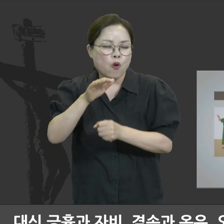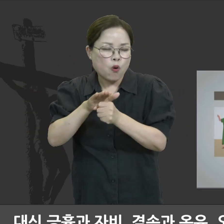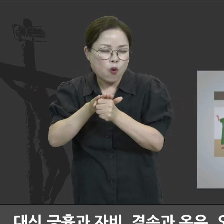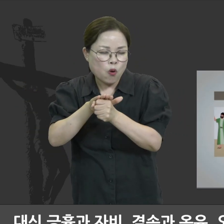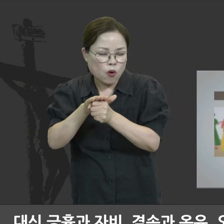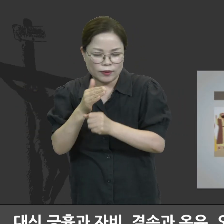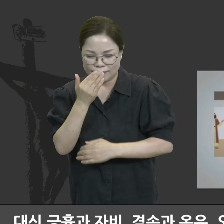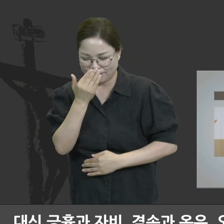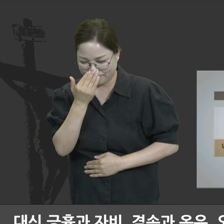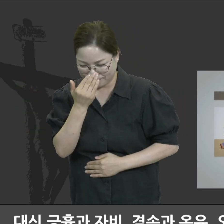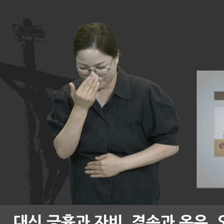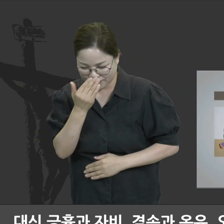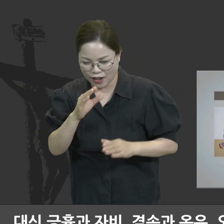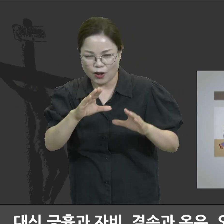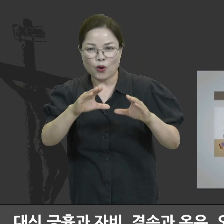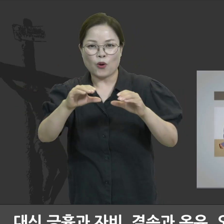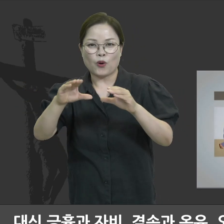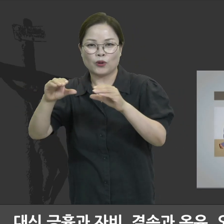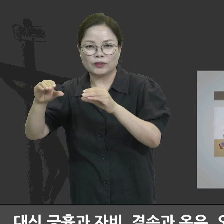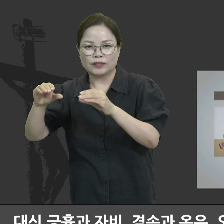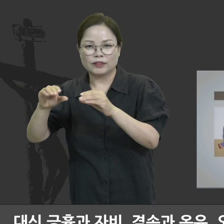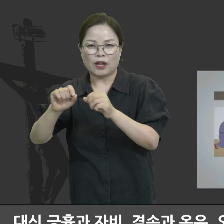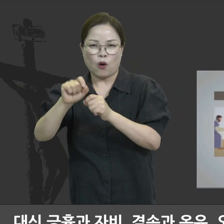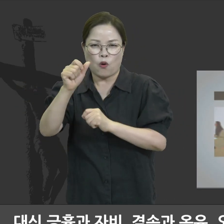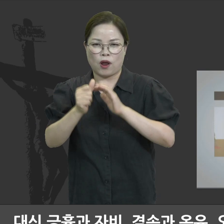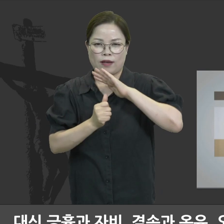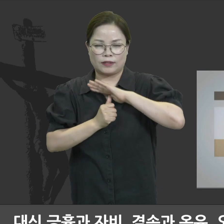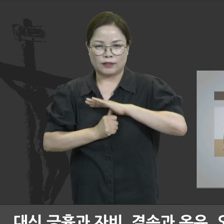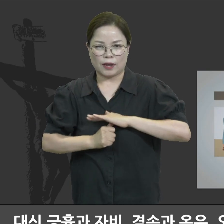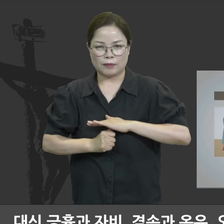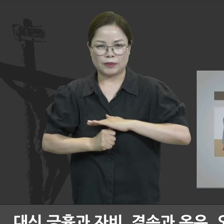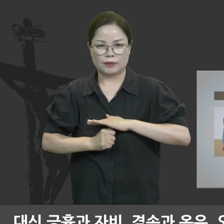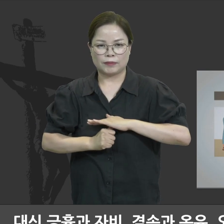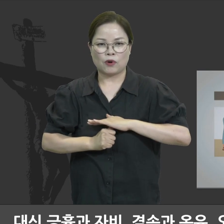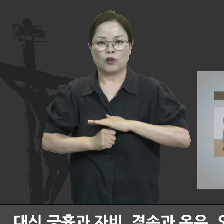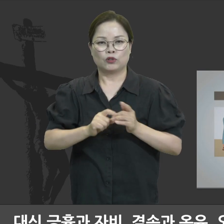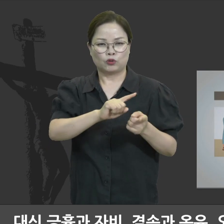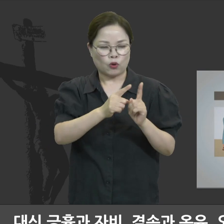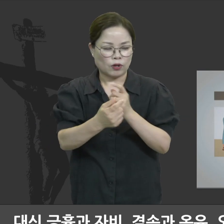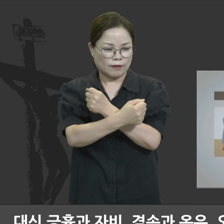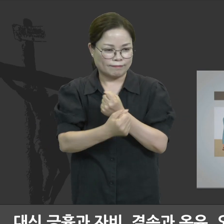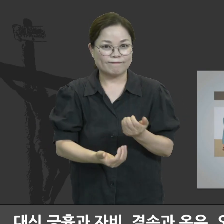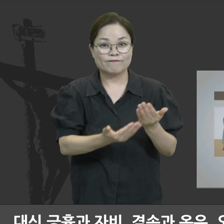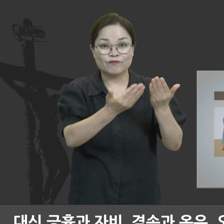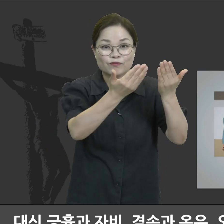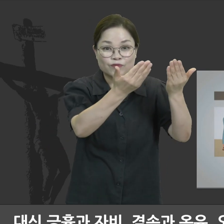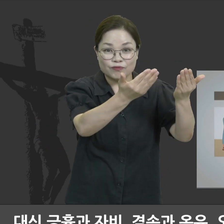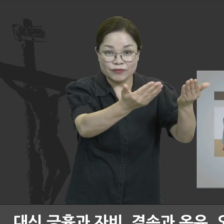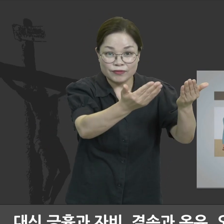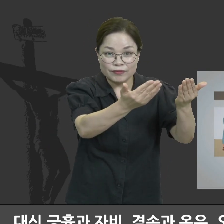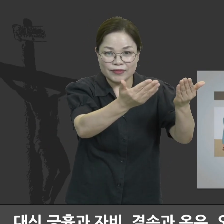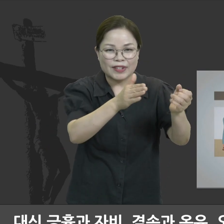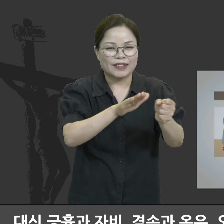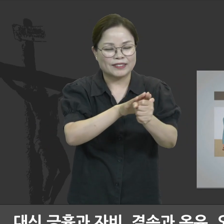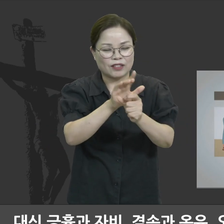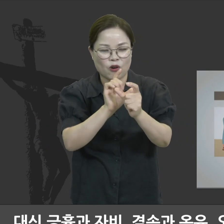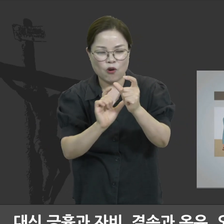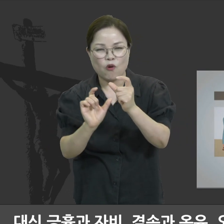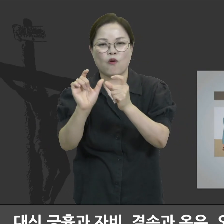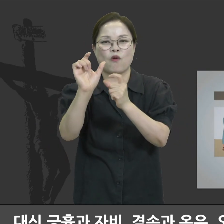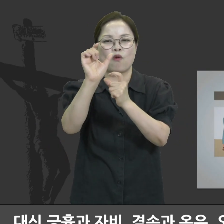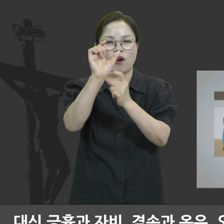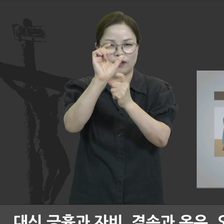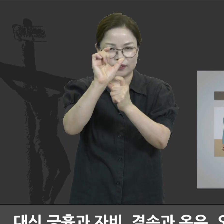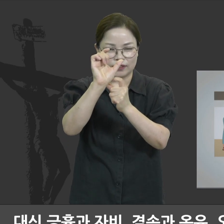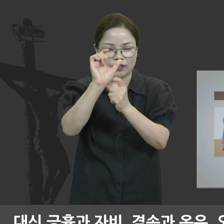자비, 겸손과 온유, 오래 참음으로 옷 입고 서로 용납하고 용서하며 사랑을 더하는